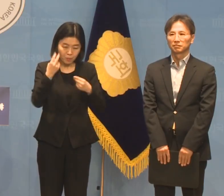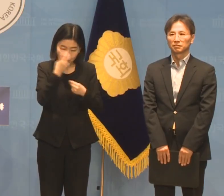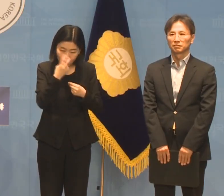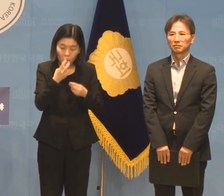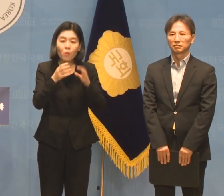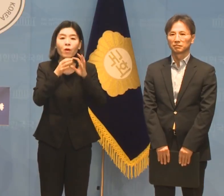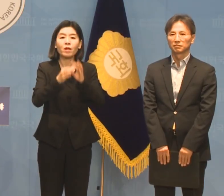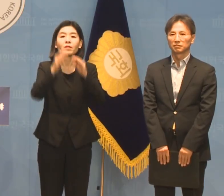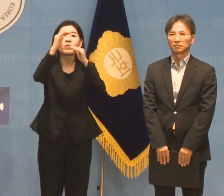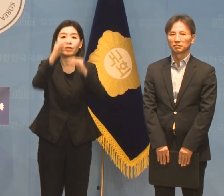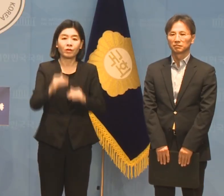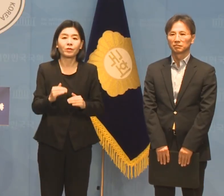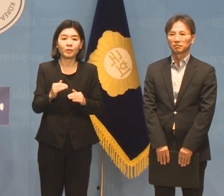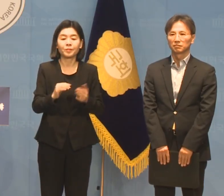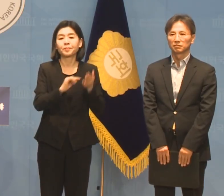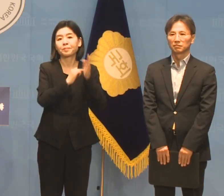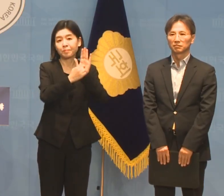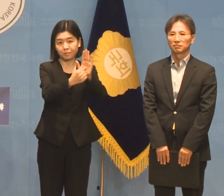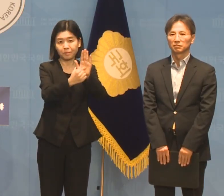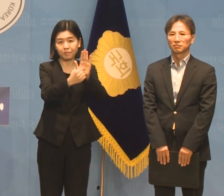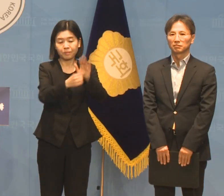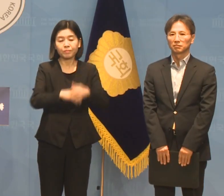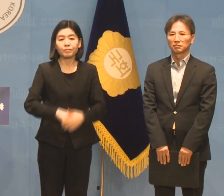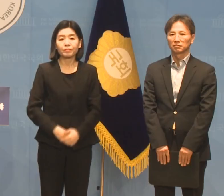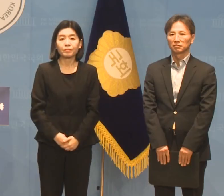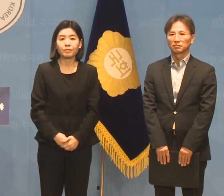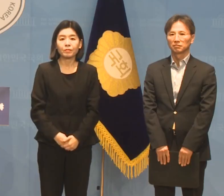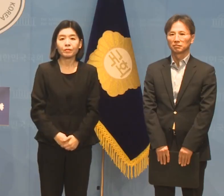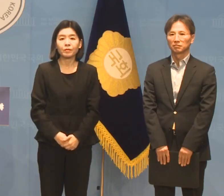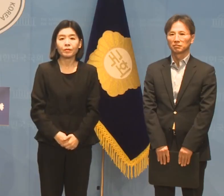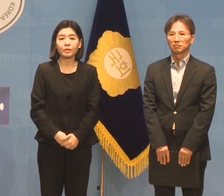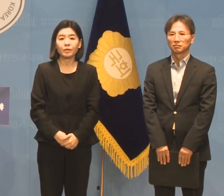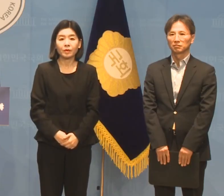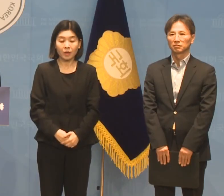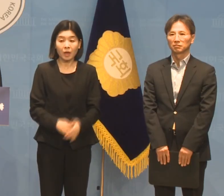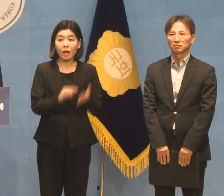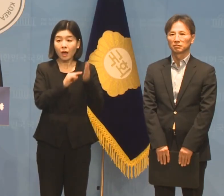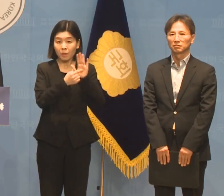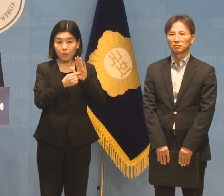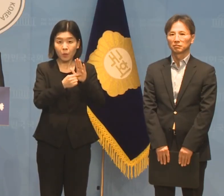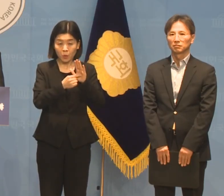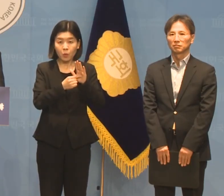발표하겠습니다. 이 분야 공약 발표에 이어서